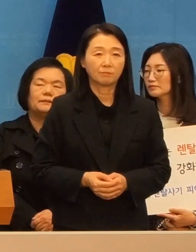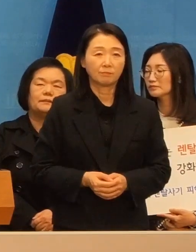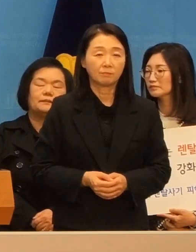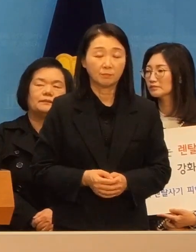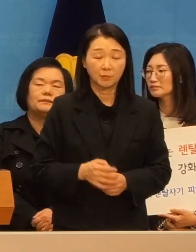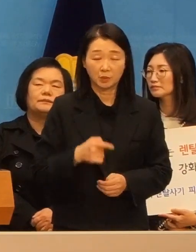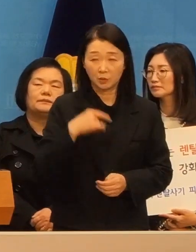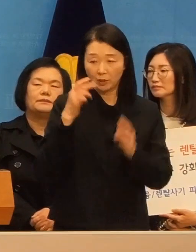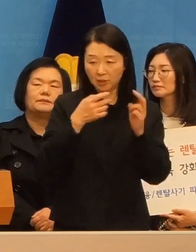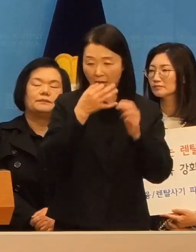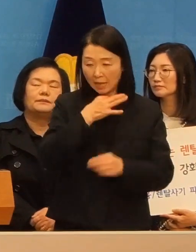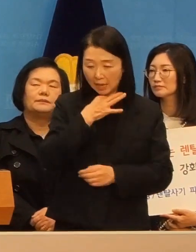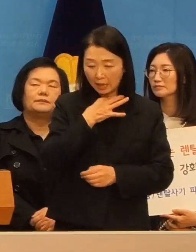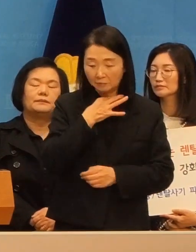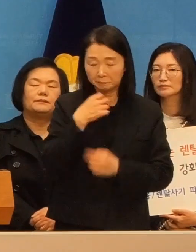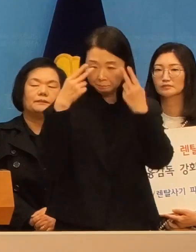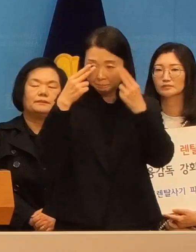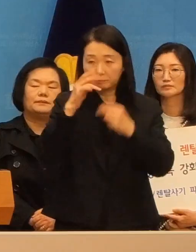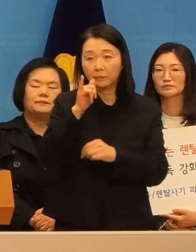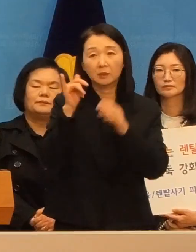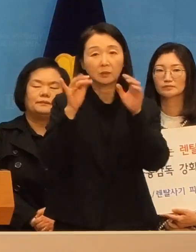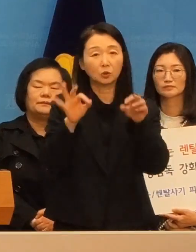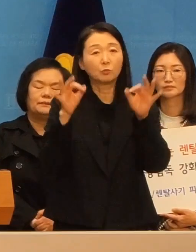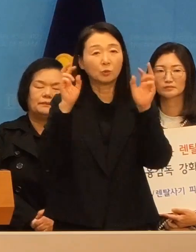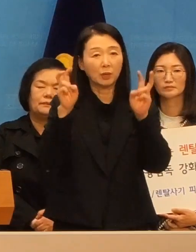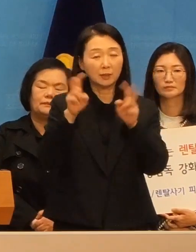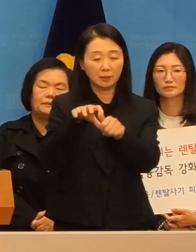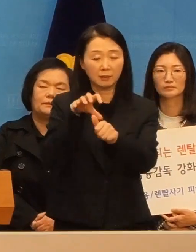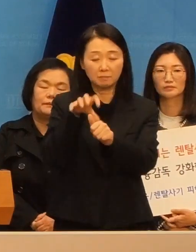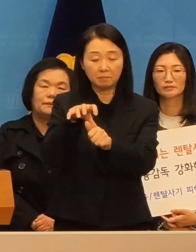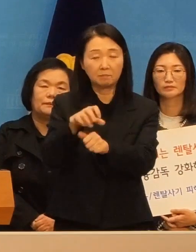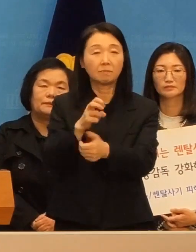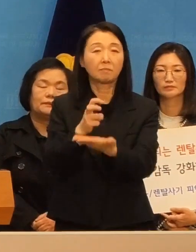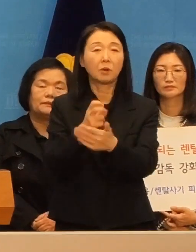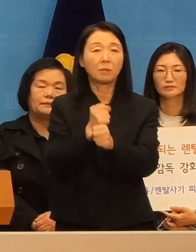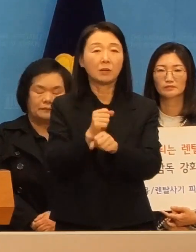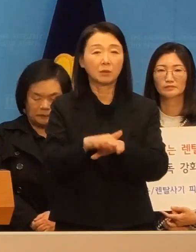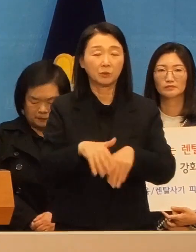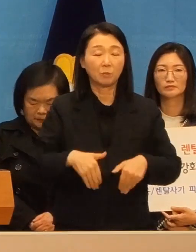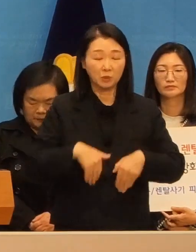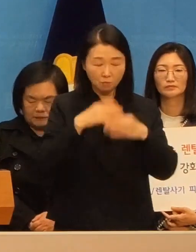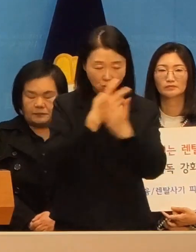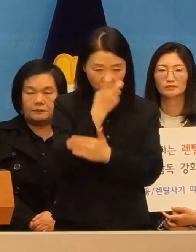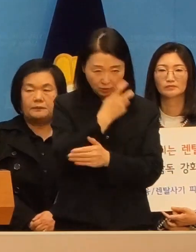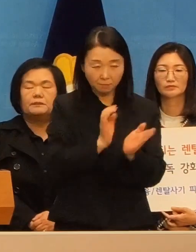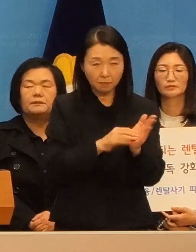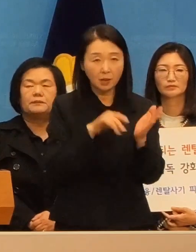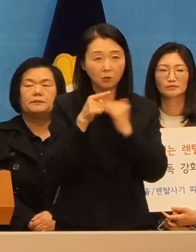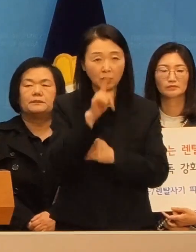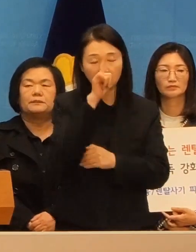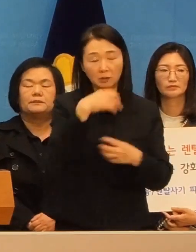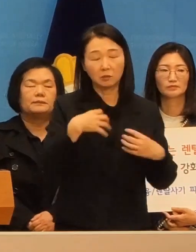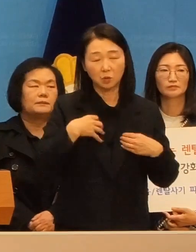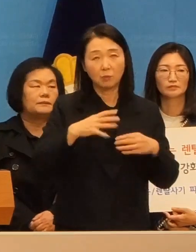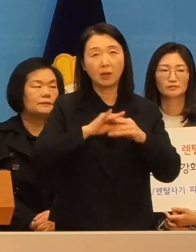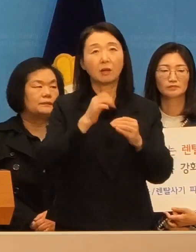회사 이익을 올리기 위해만 급급한 금융사에 대한 제재가 분명히 필요한 것 같고요. 좀 전수조사를 하고 정부의 대책이